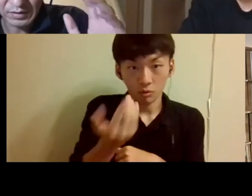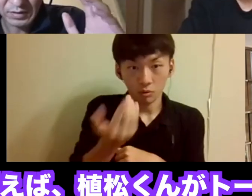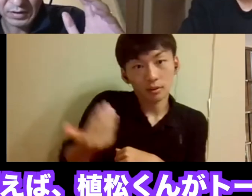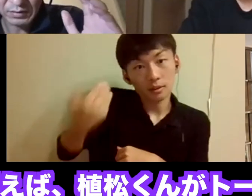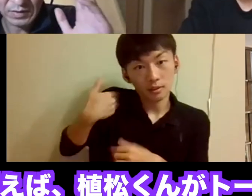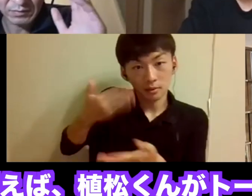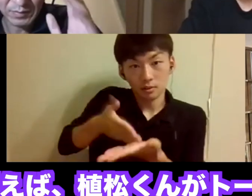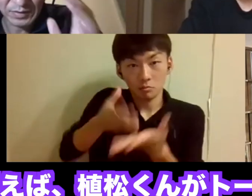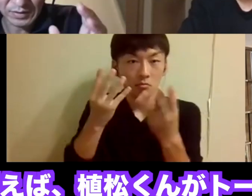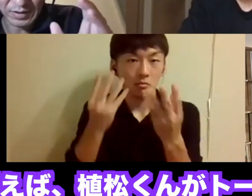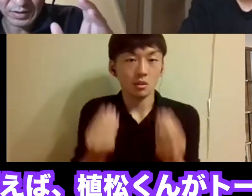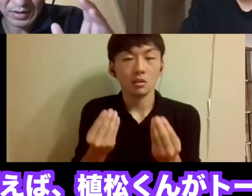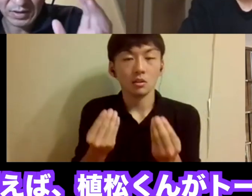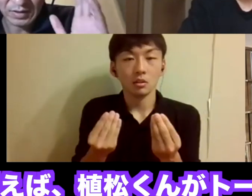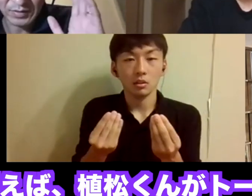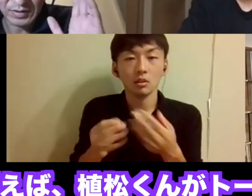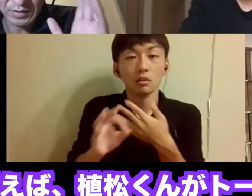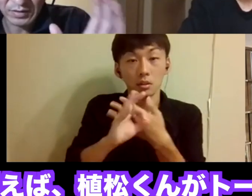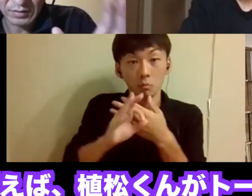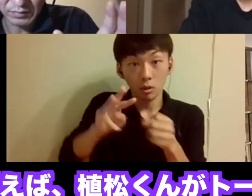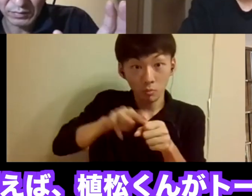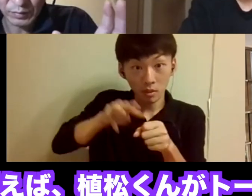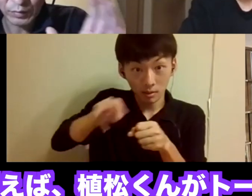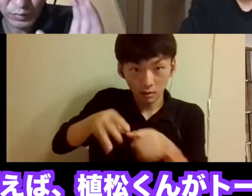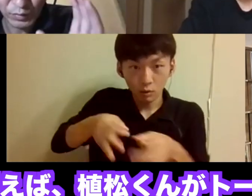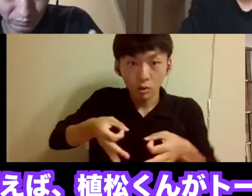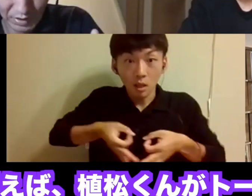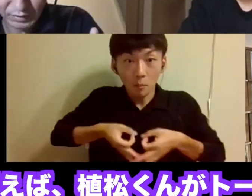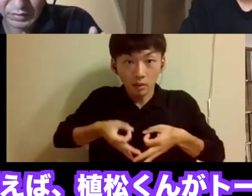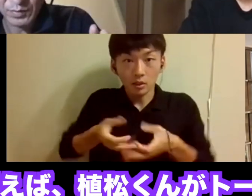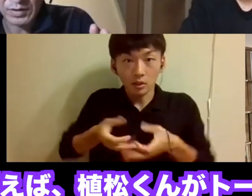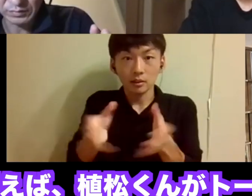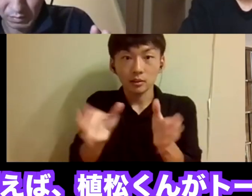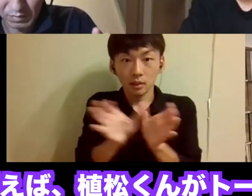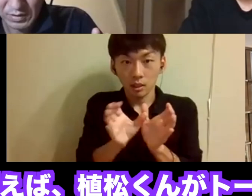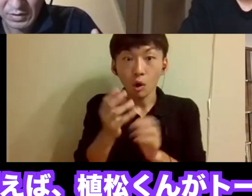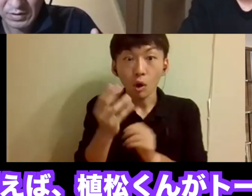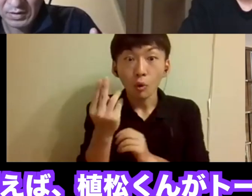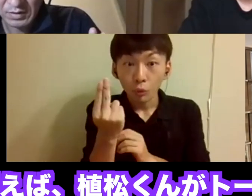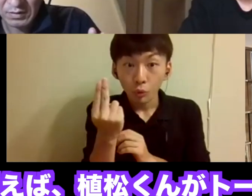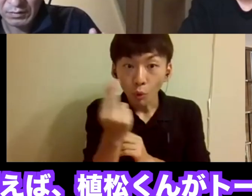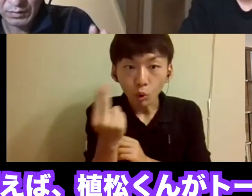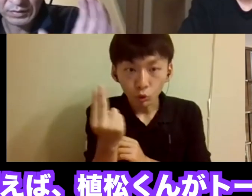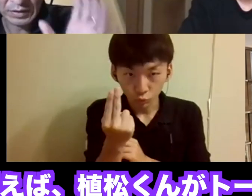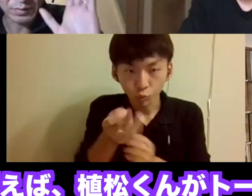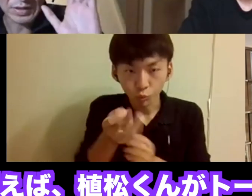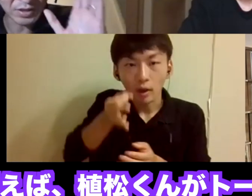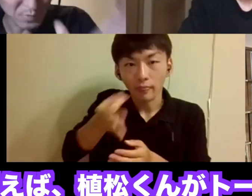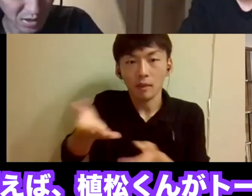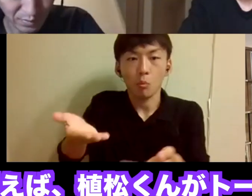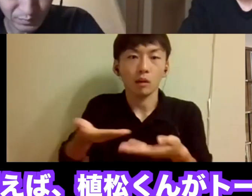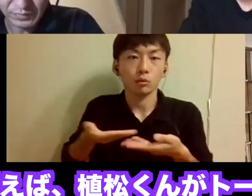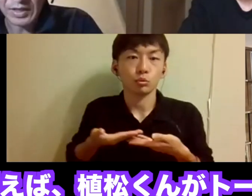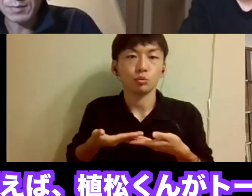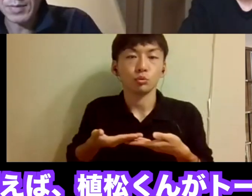例えば植松さんが鎌倉インテルのトークンを買ってもらうとこれを例えば1万円分買いまし